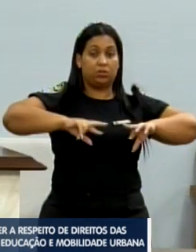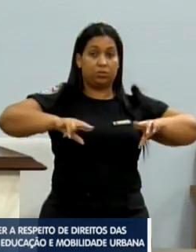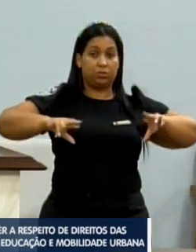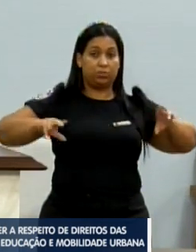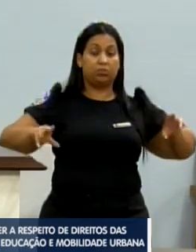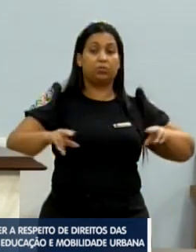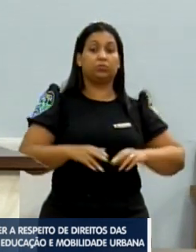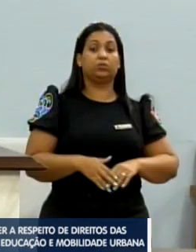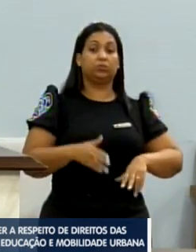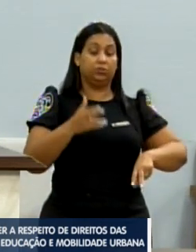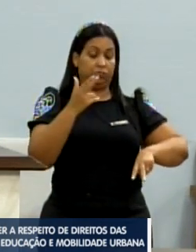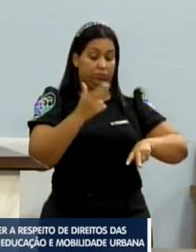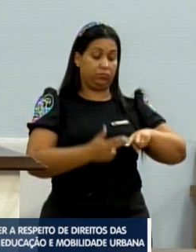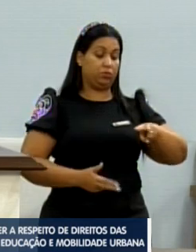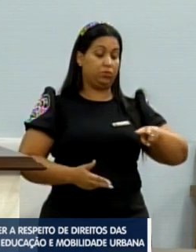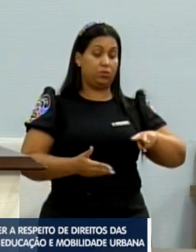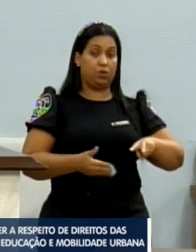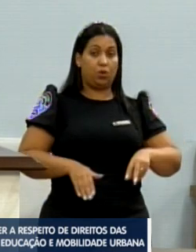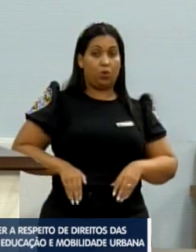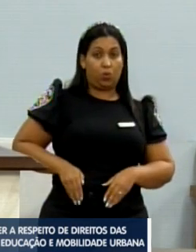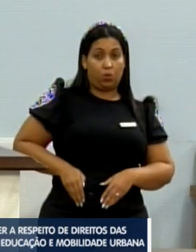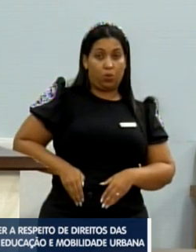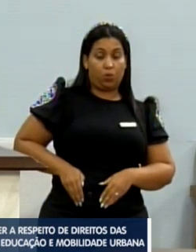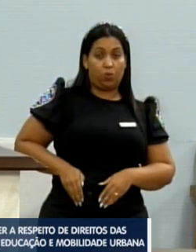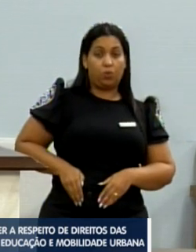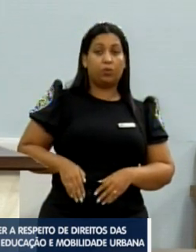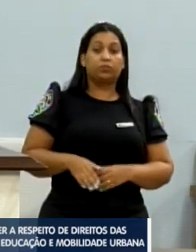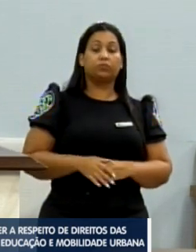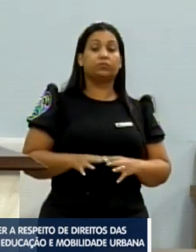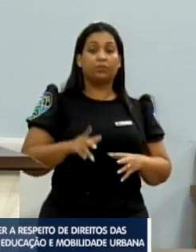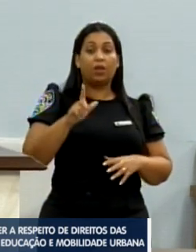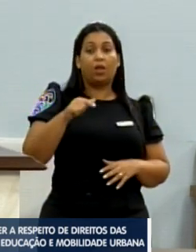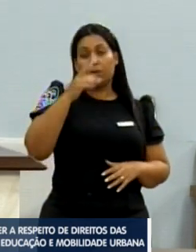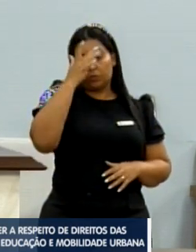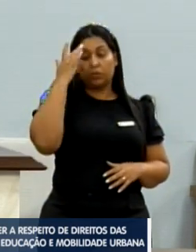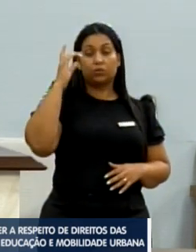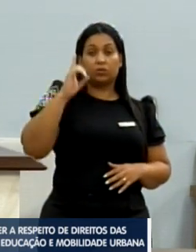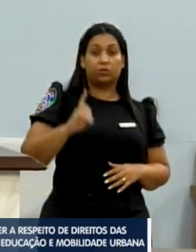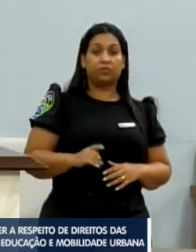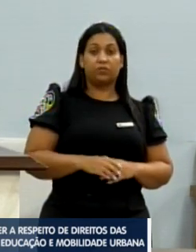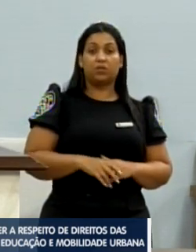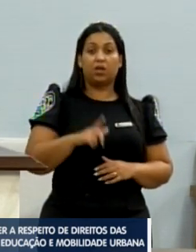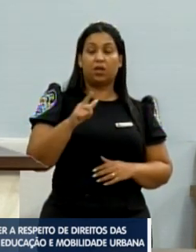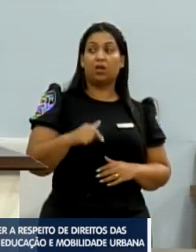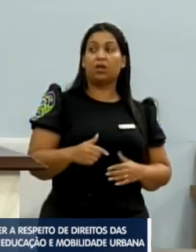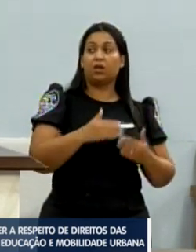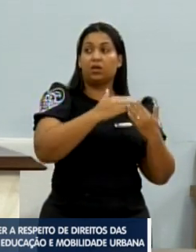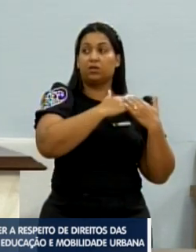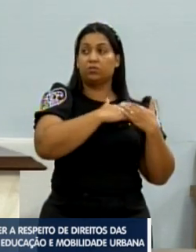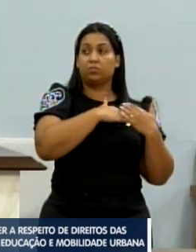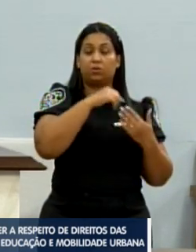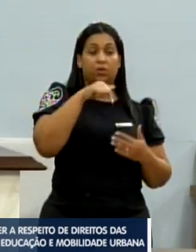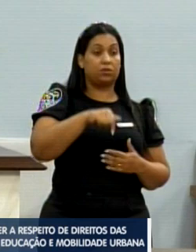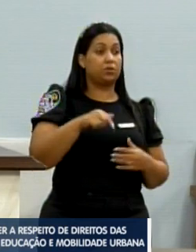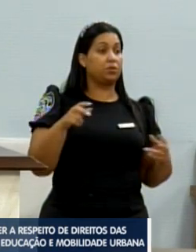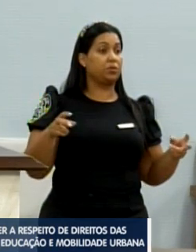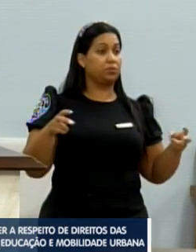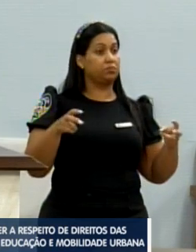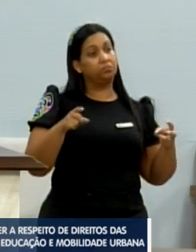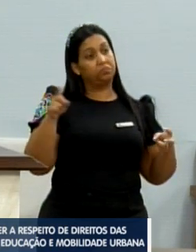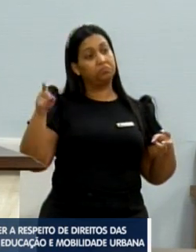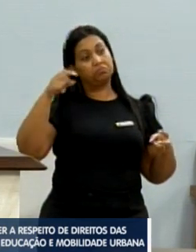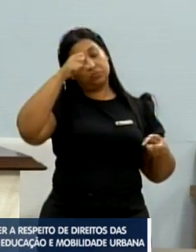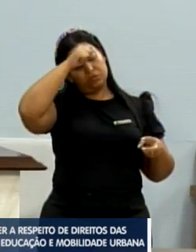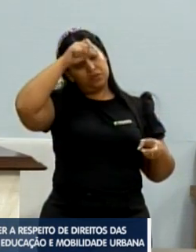os amputados. Tudo isso é pessoa com deficiência. Tudo isso é responsabilidade do poder público.